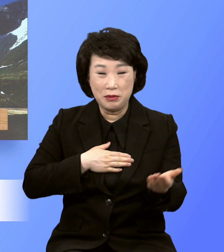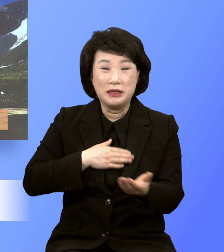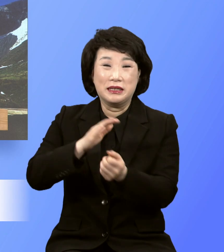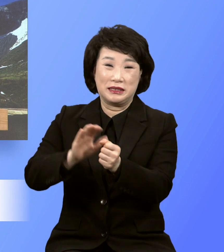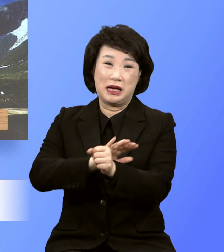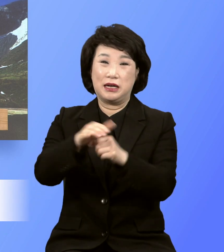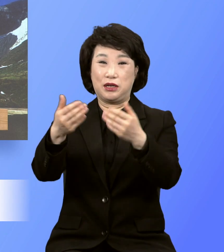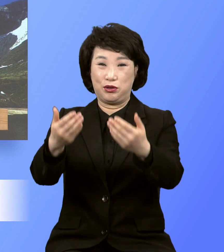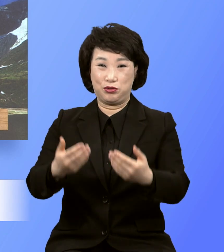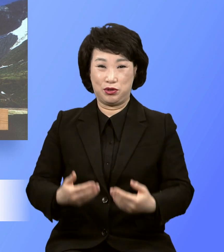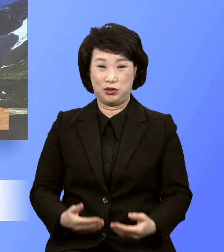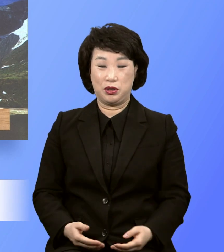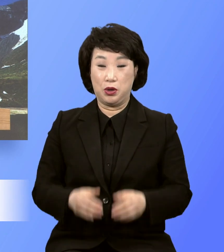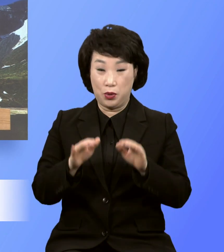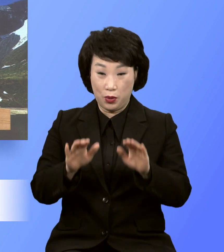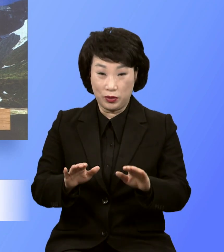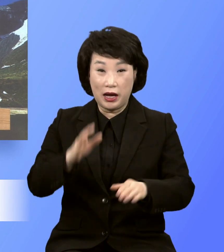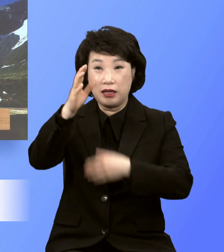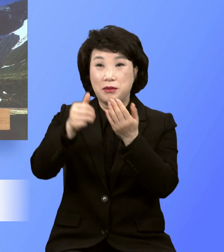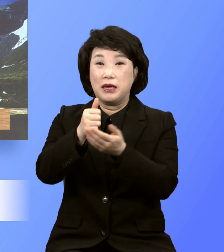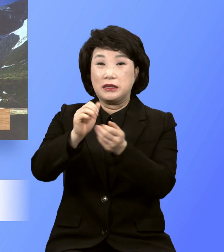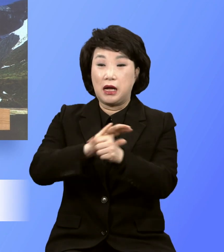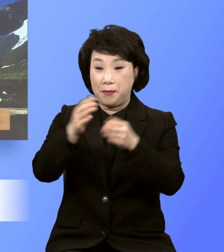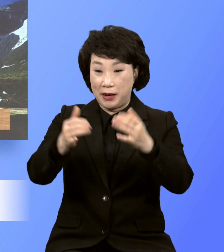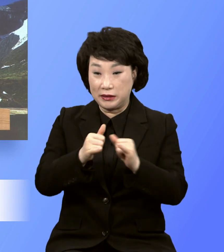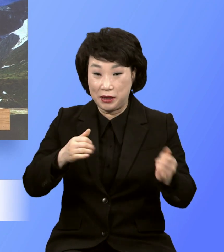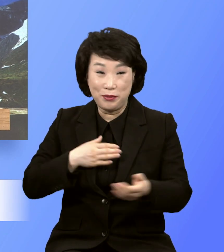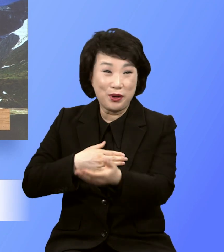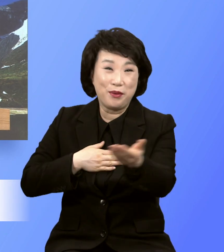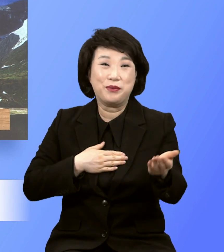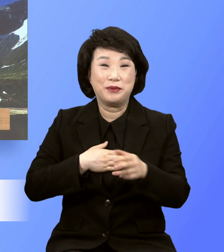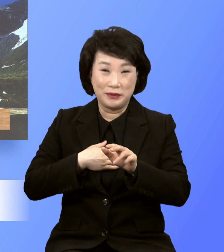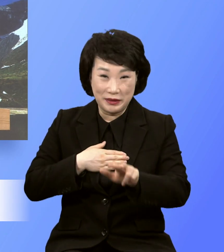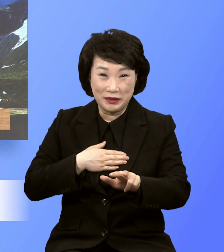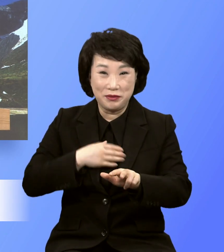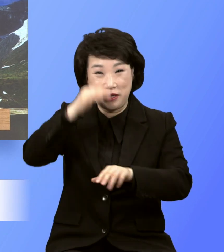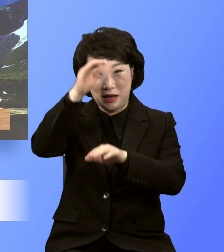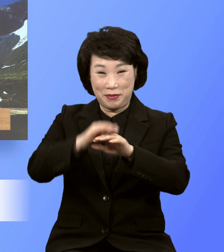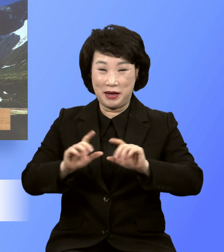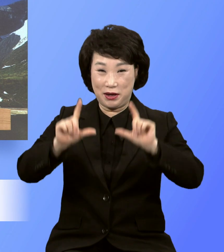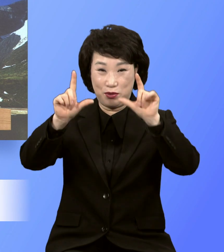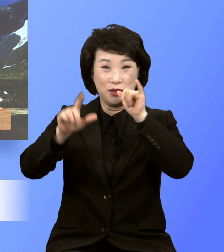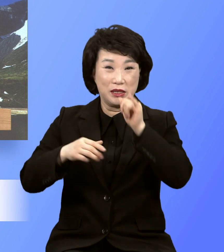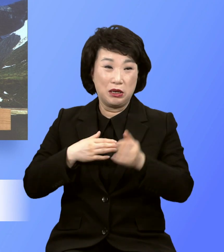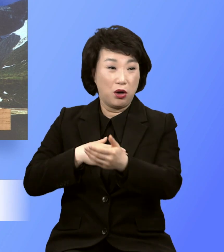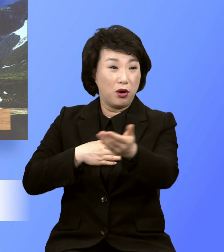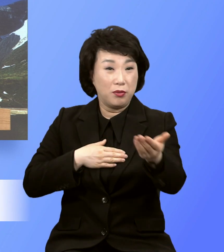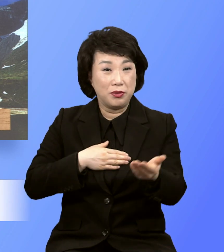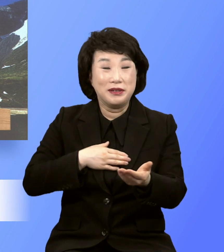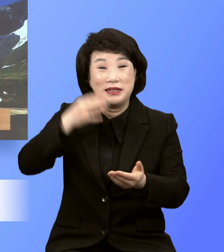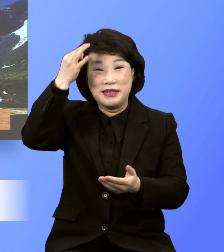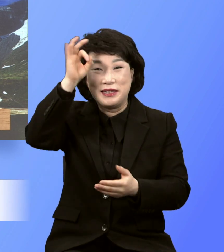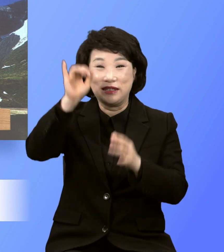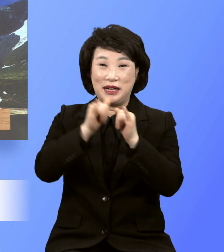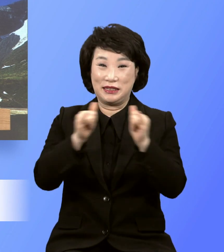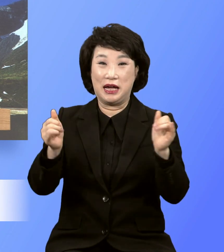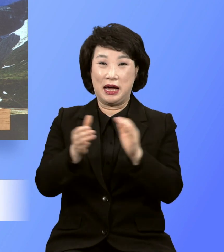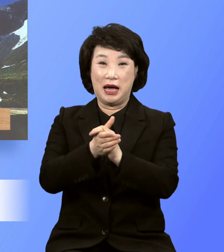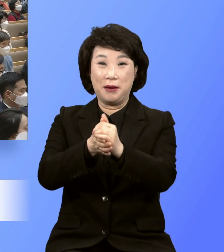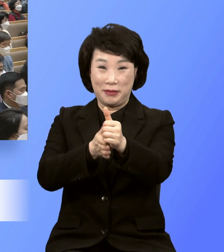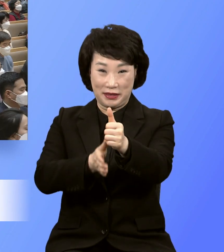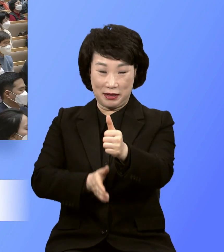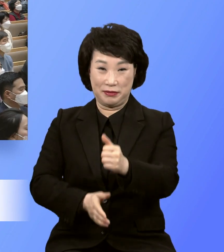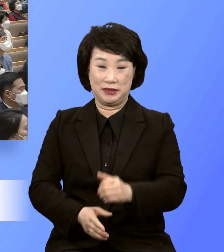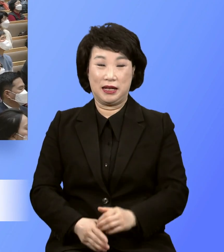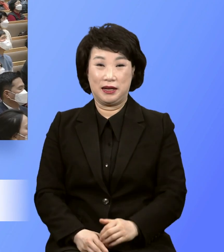사랑하셨으니 오늘 그 사랑 받은 자들이 오늘 예배한다는 사실을 인정하면 아멘